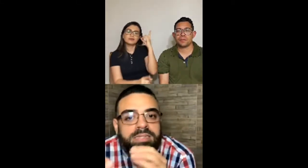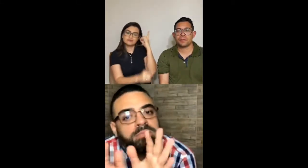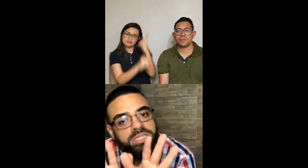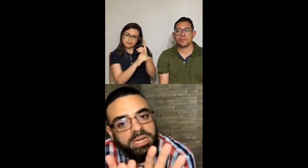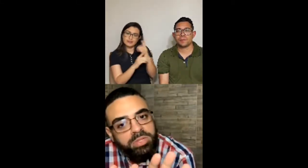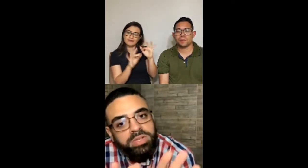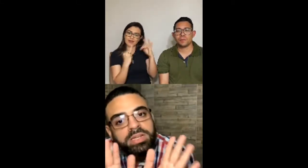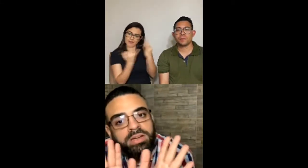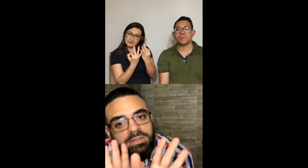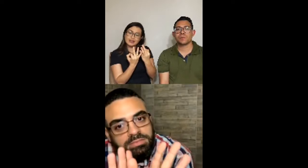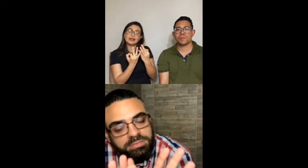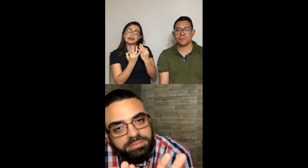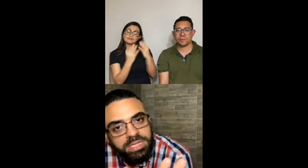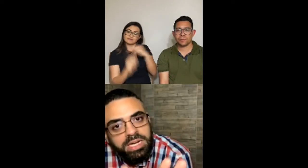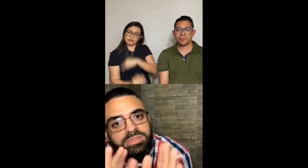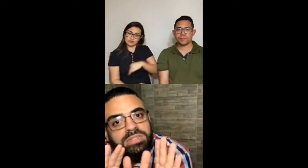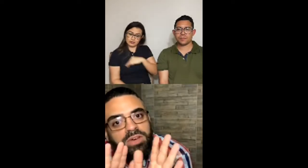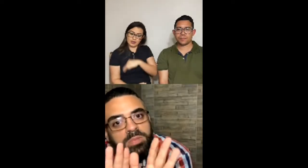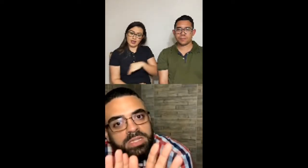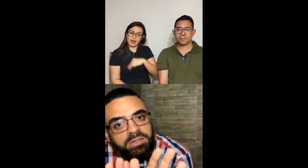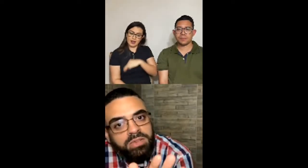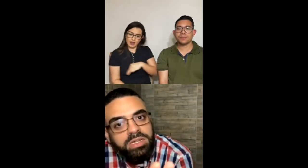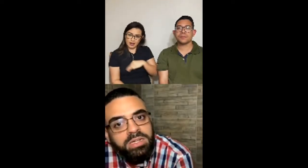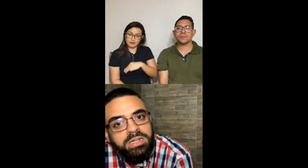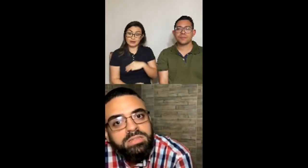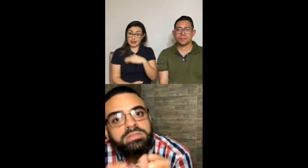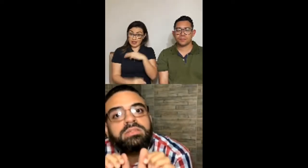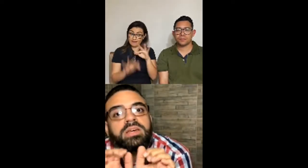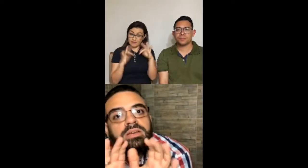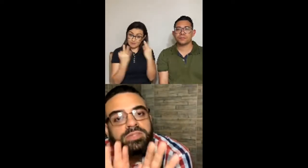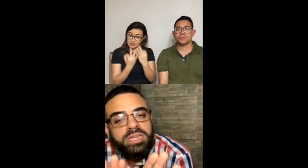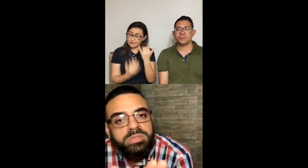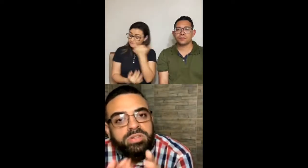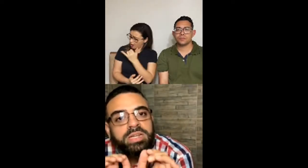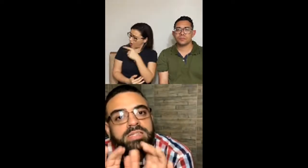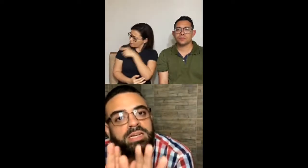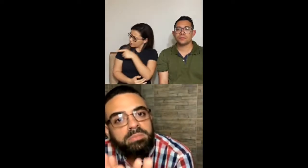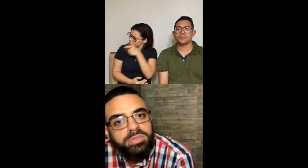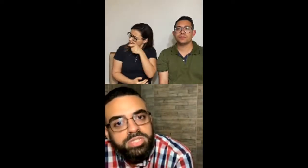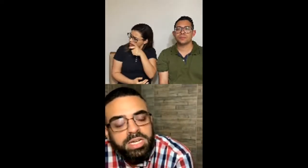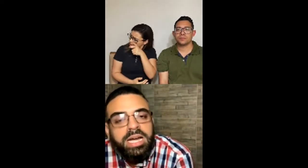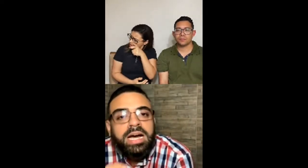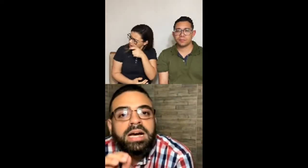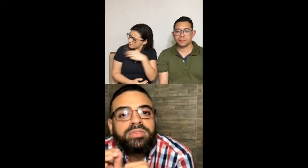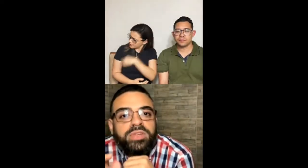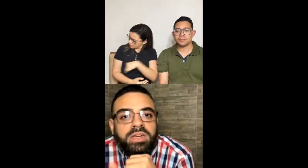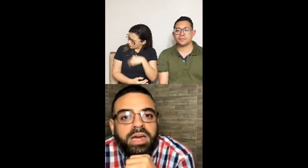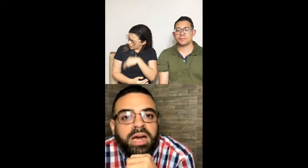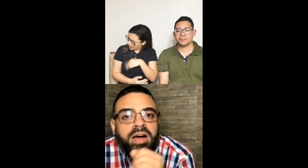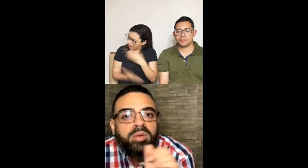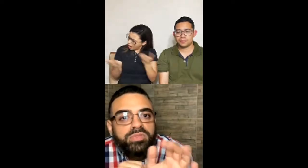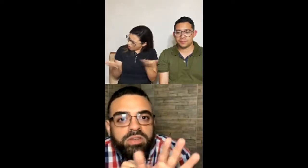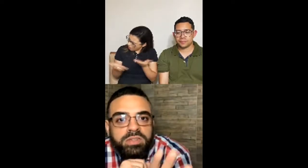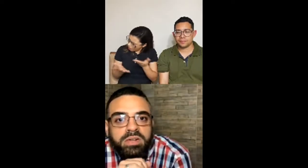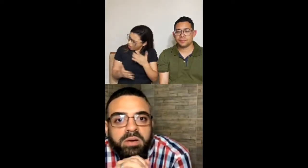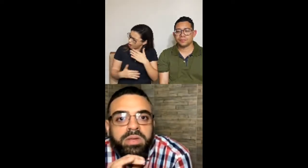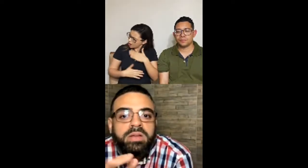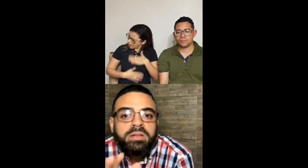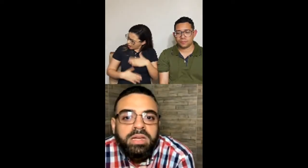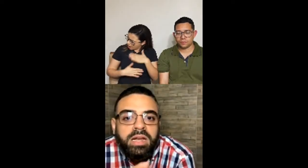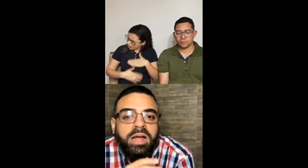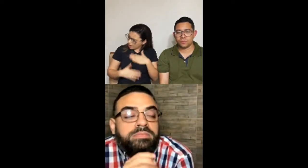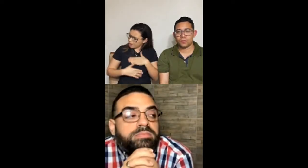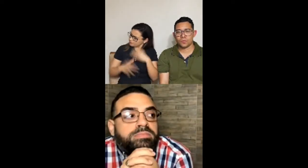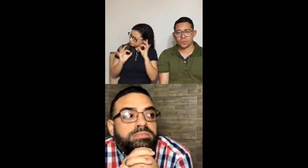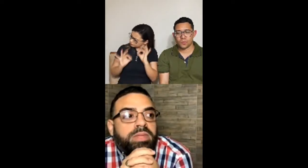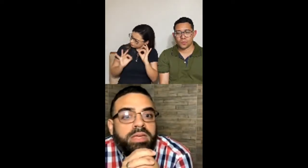domingo seguinte, eu consegui ir até eles. E eles começaram, assim, deixar muito ali, ó. Não, você vai observando, você